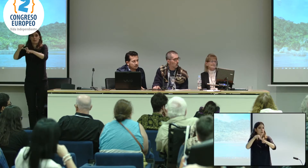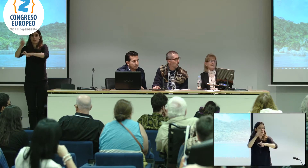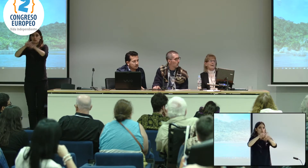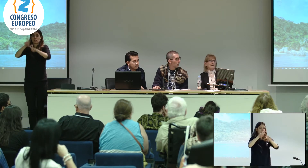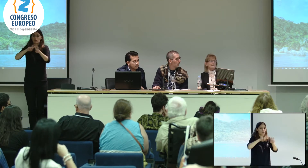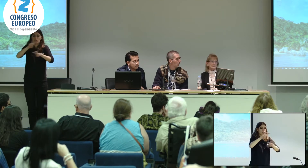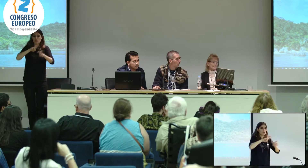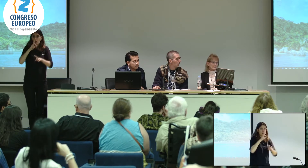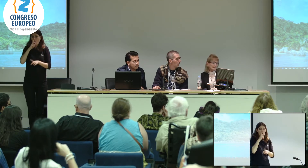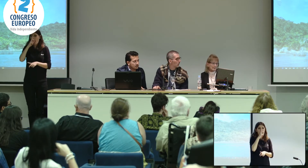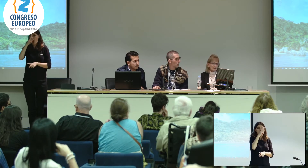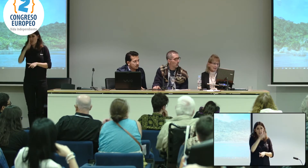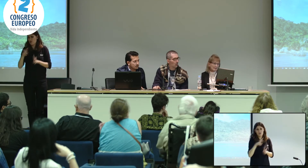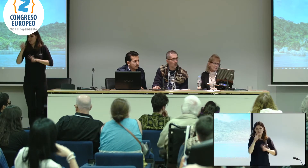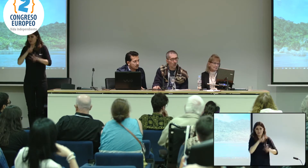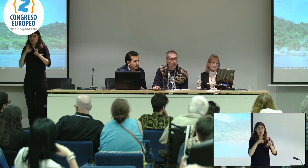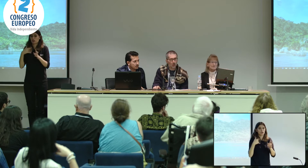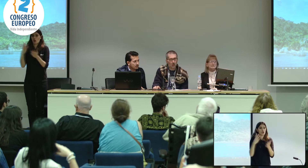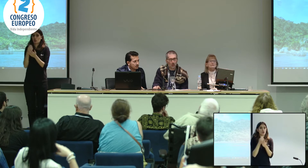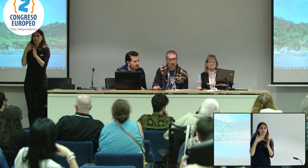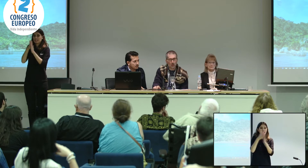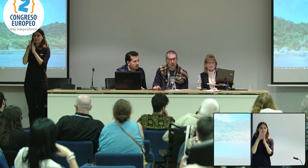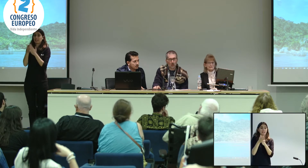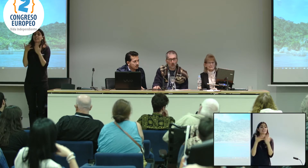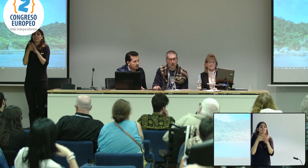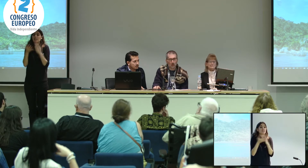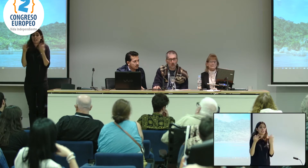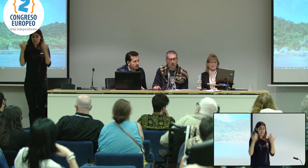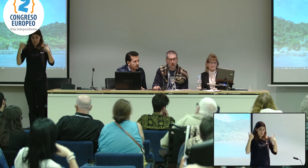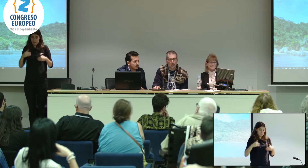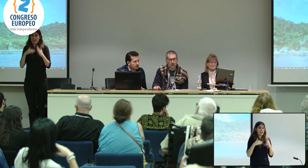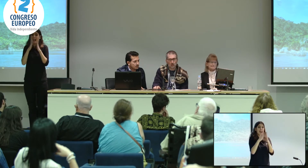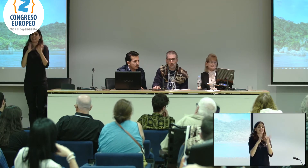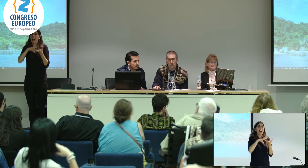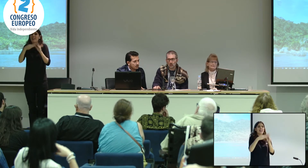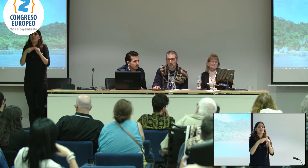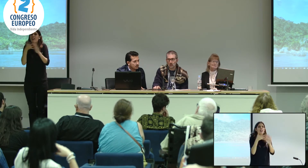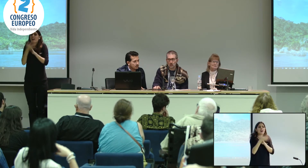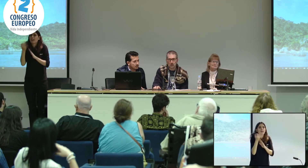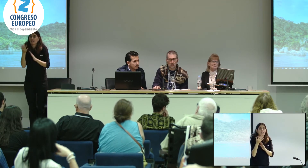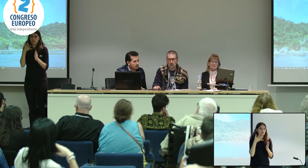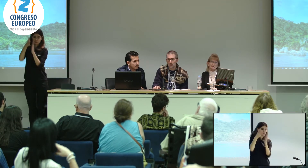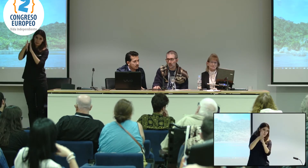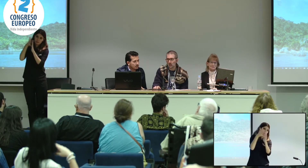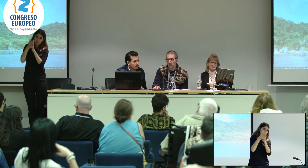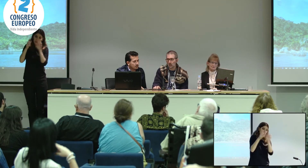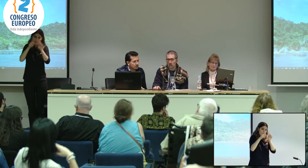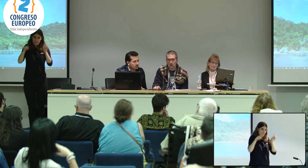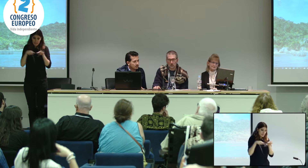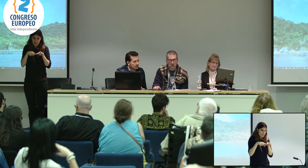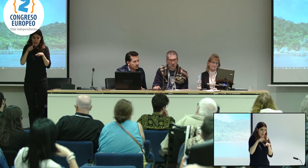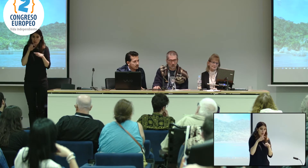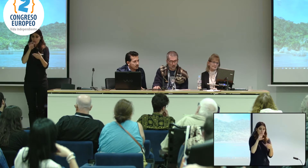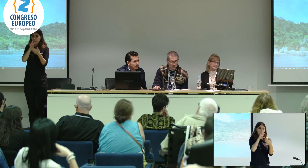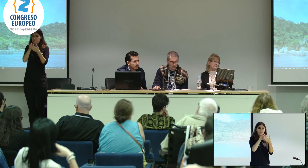busquen. A casi todos hubo que explicarles lo que significaba una vivienda adaptada. Algunas fichas tenían el icono